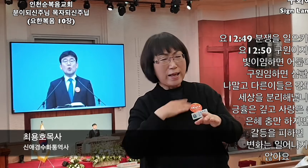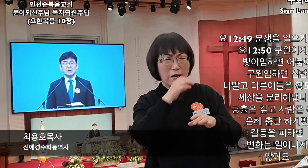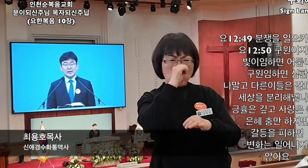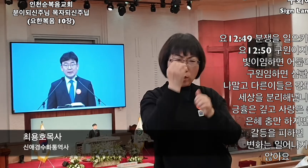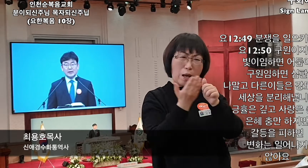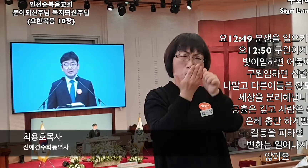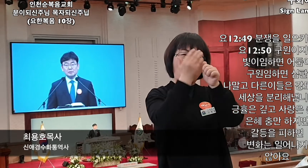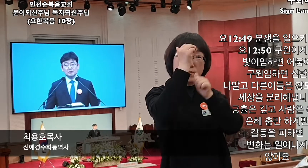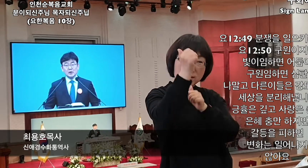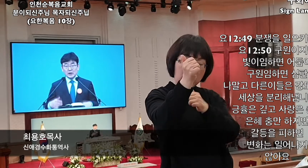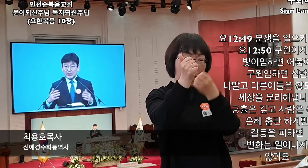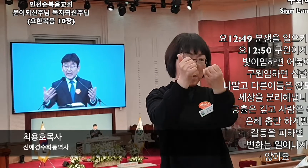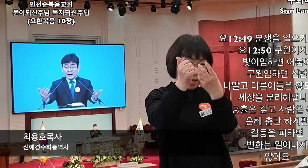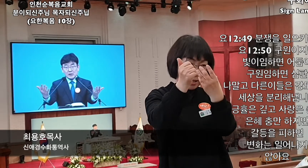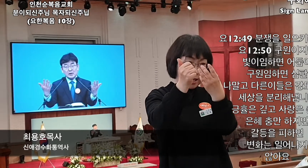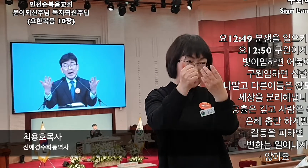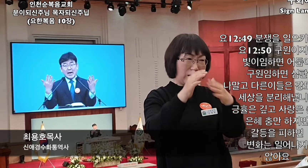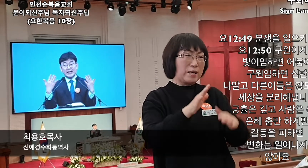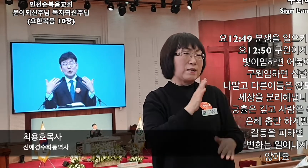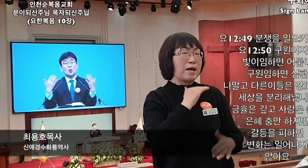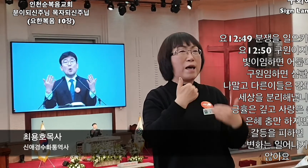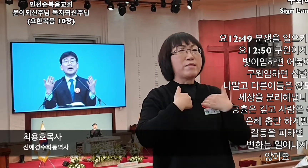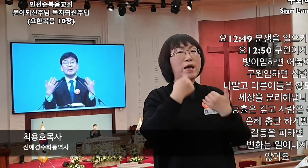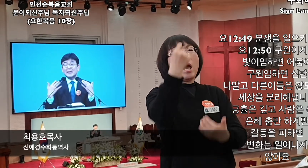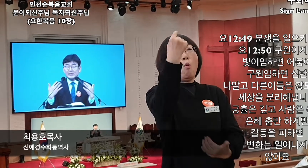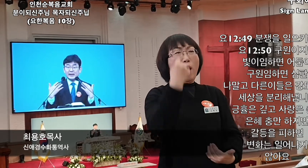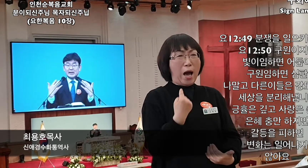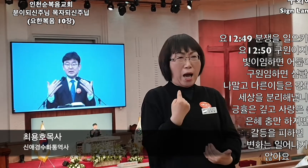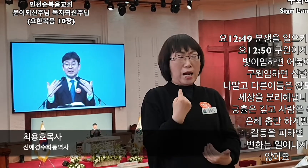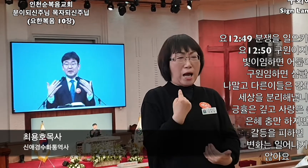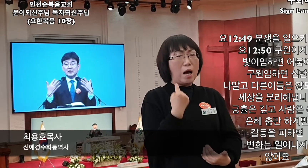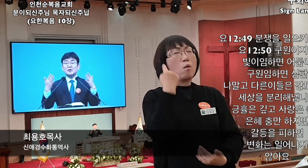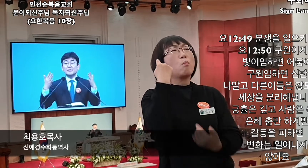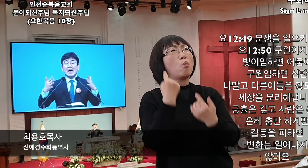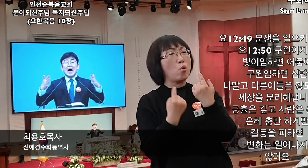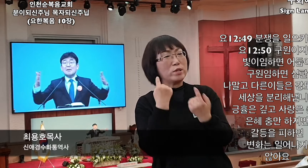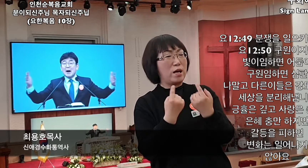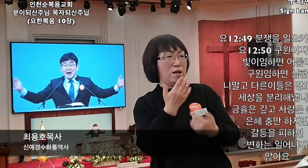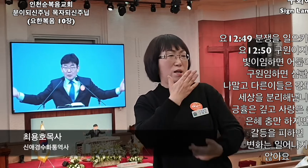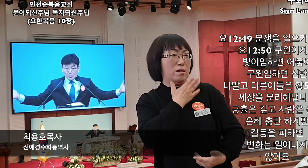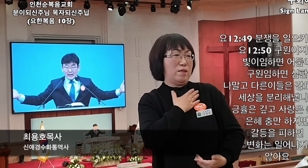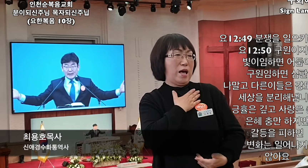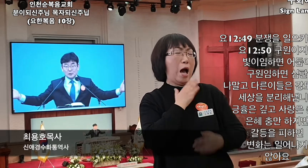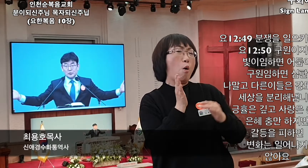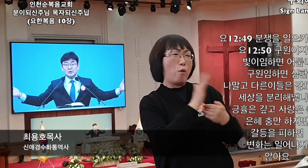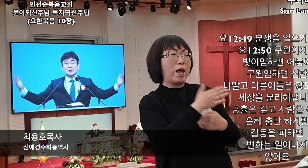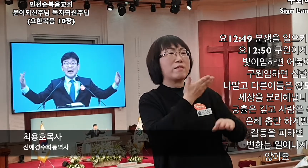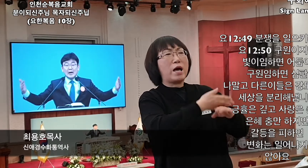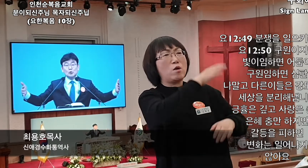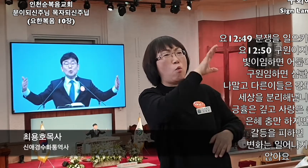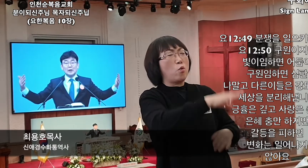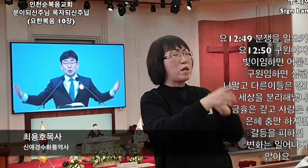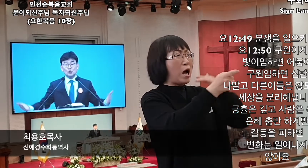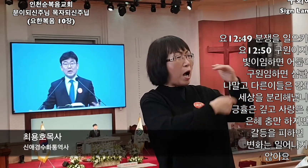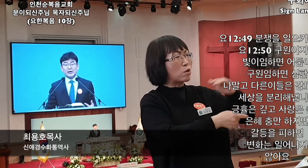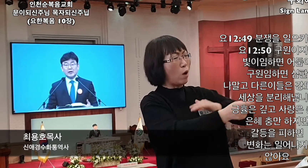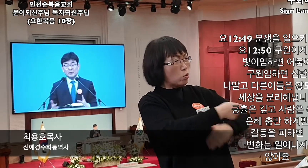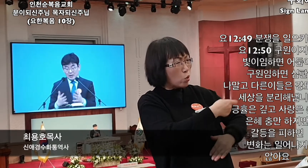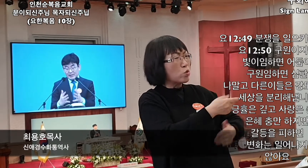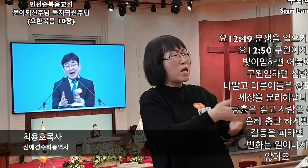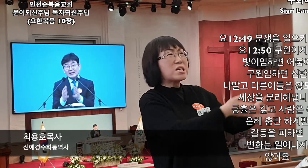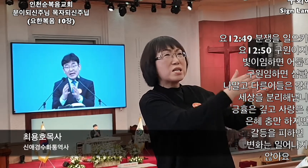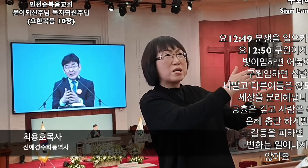선한 목자다 할 때는 그냥 단지 나에게로 와라만 얘기하시는 게 아니에요. 나 말고 다른 곳은 강도와 도둑의